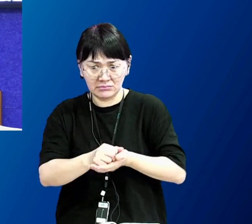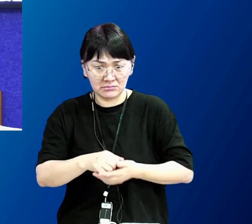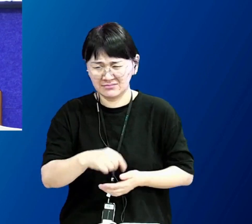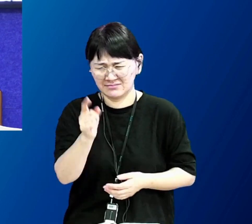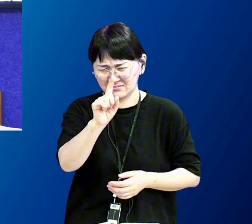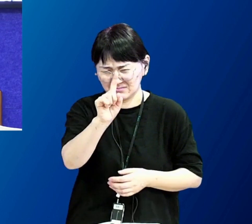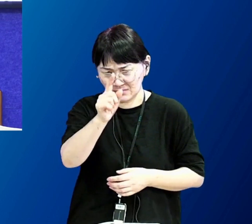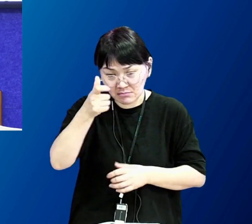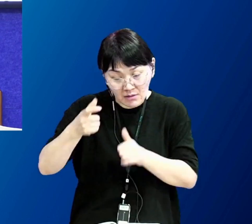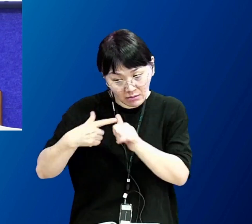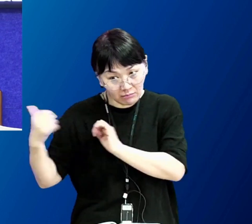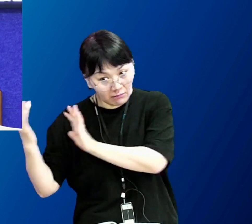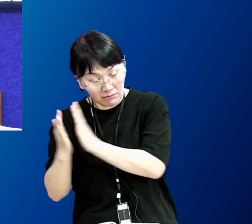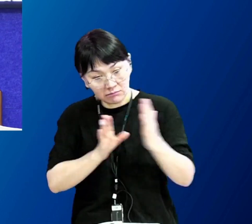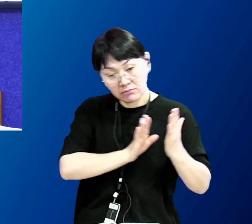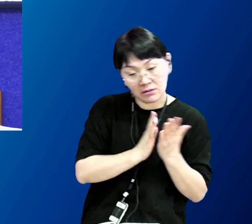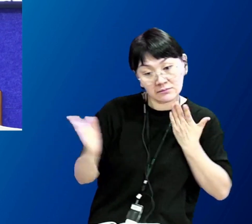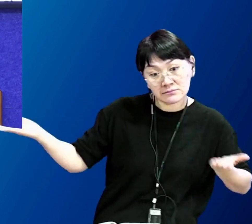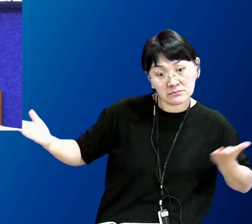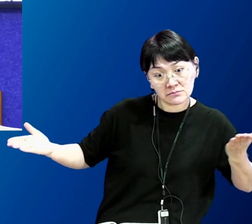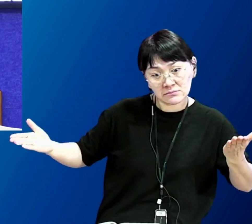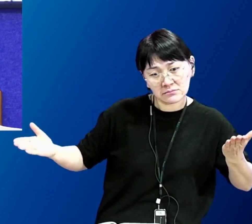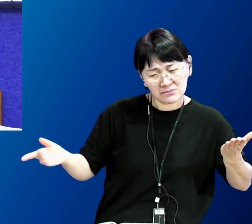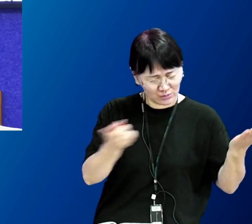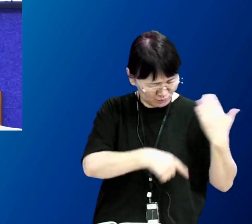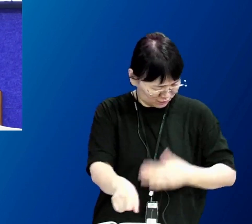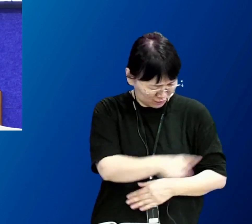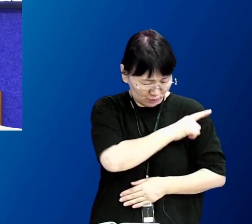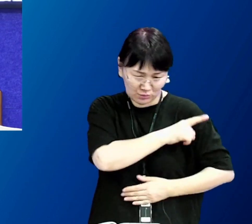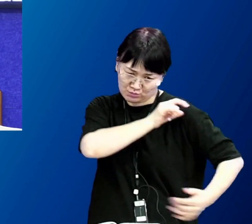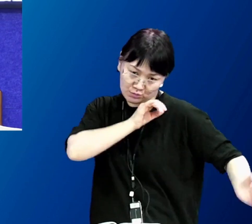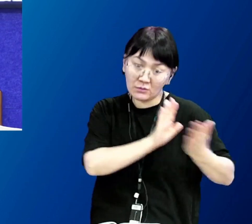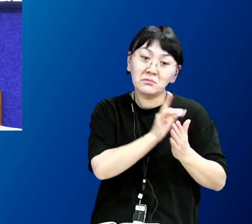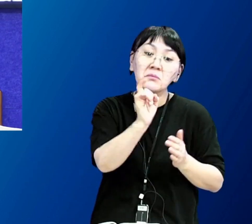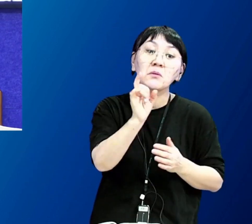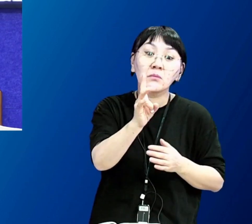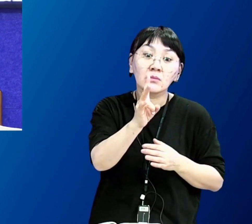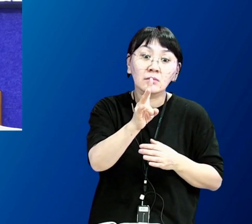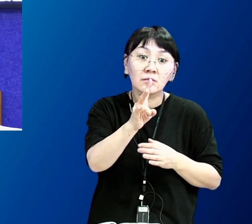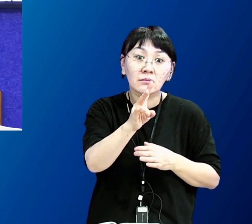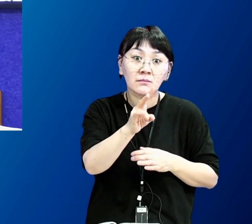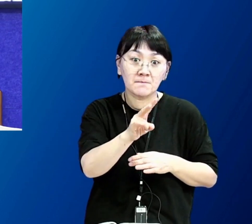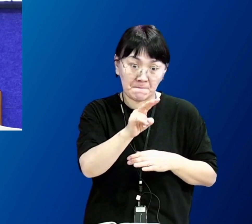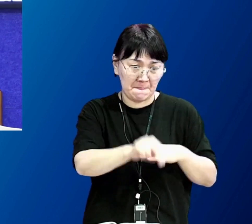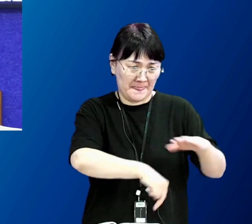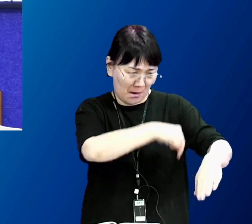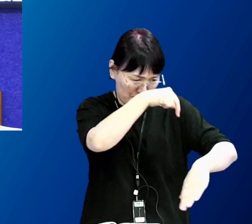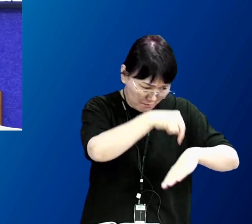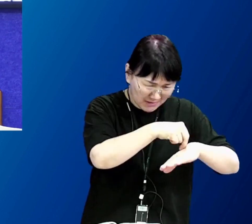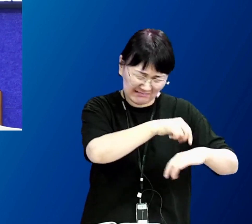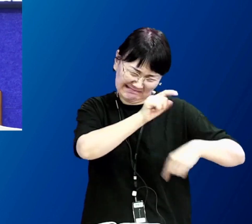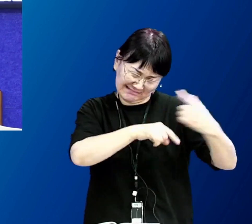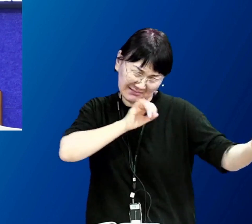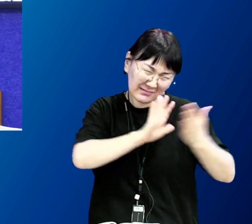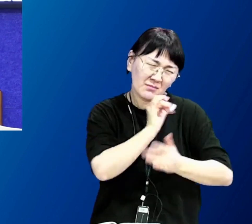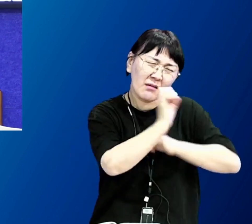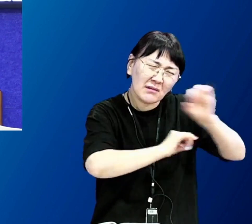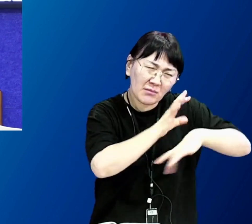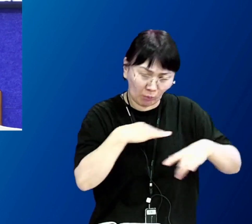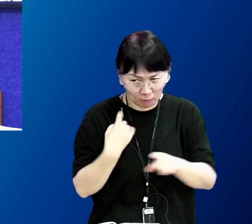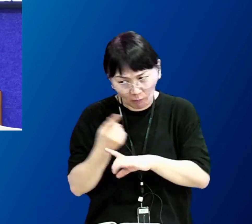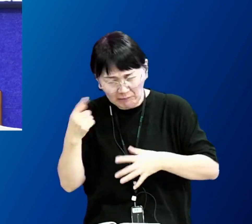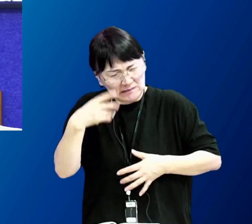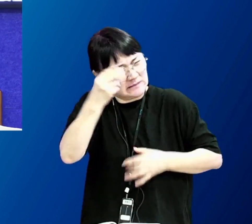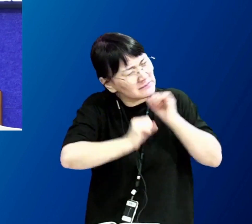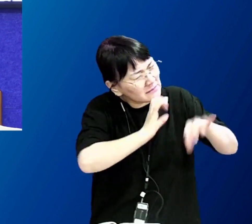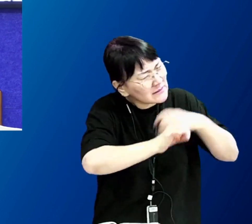Хинтээ хамгийн ойр байх ёстой бол нэн тэргүн хинтээ юу? Пастортойгоо ойр байгаад зөвлөгөө аваад зөв сургаалыг сонсох